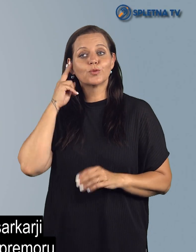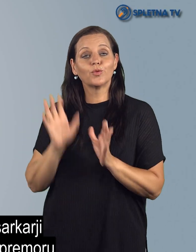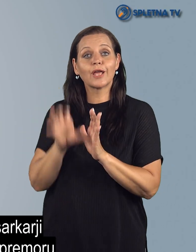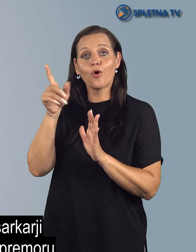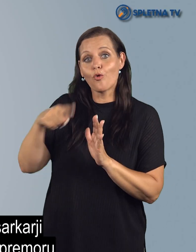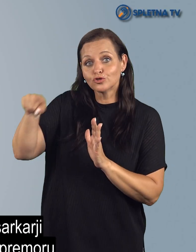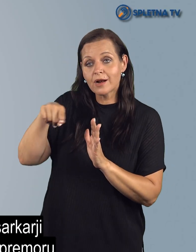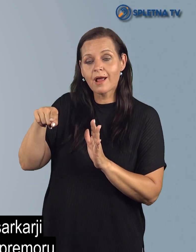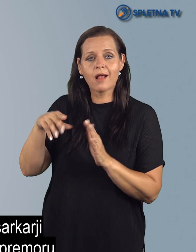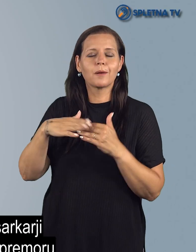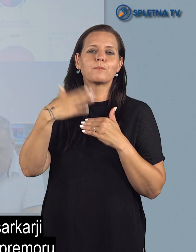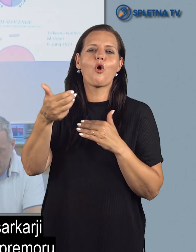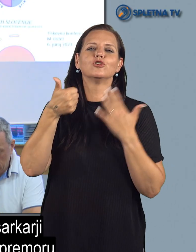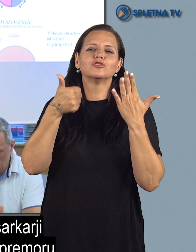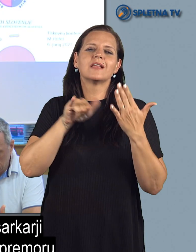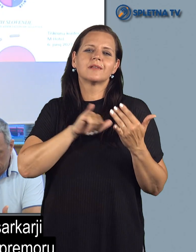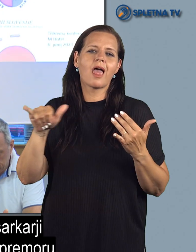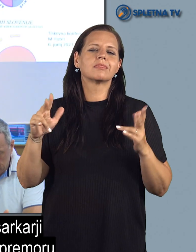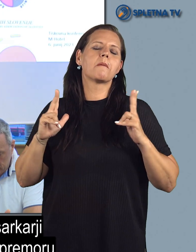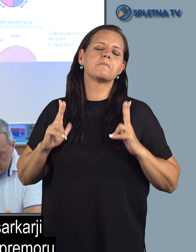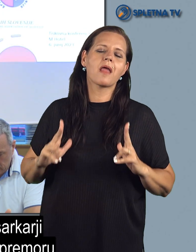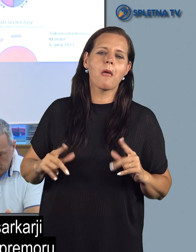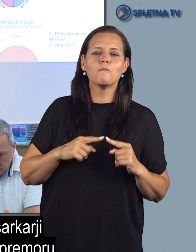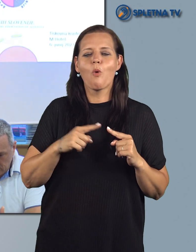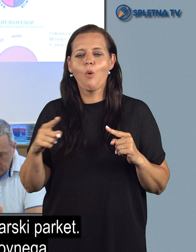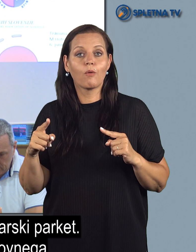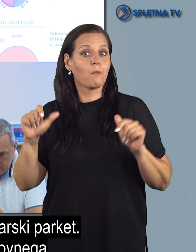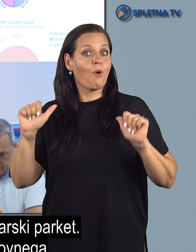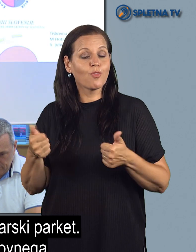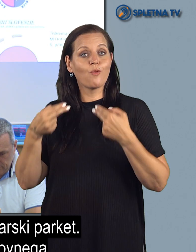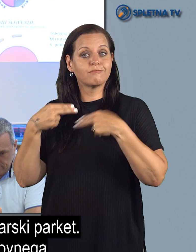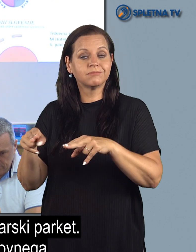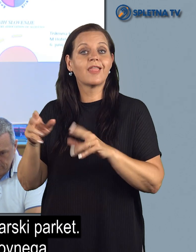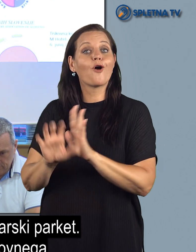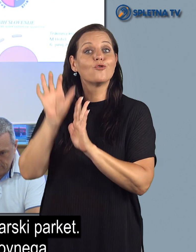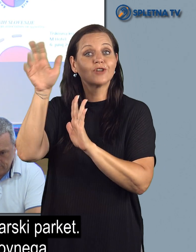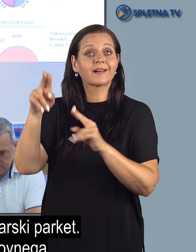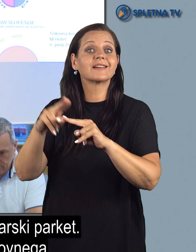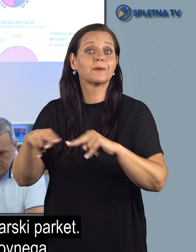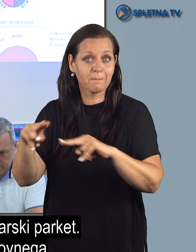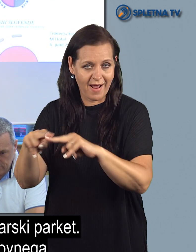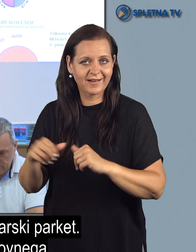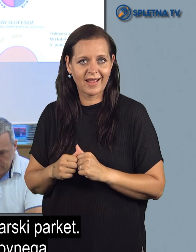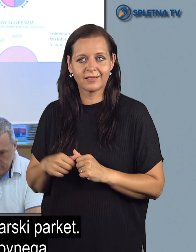Slovenski gluhi košarkarji so se po 6-letnem premoru ponovno vrnili na košarkarski parket.